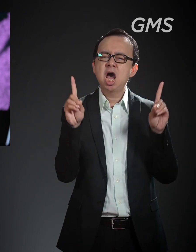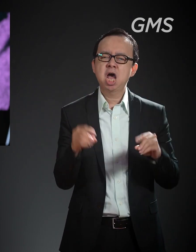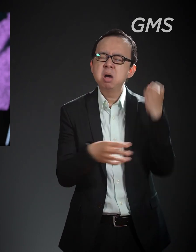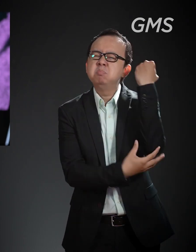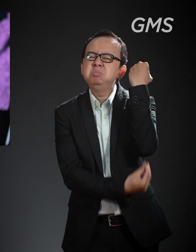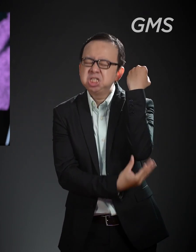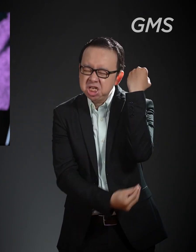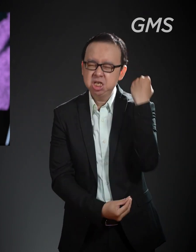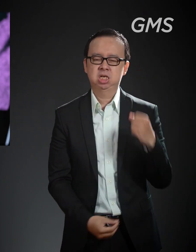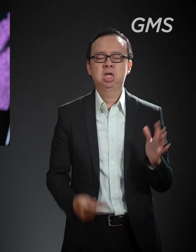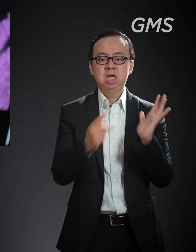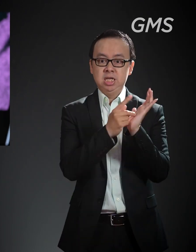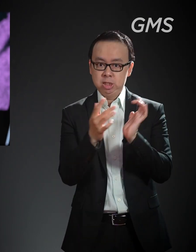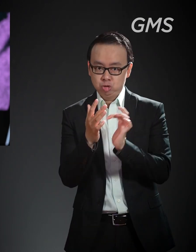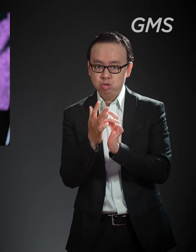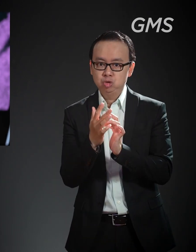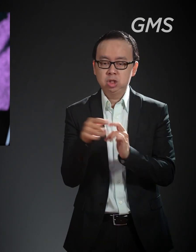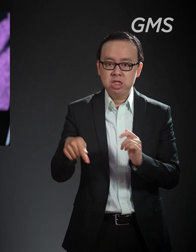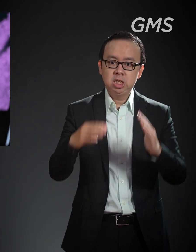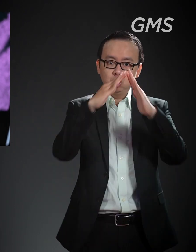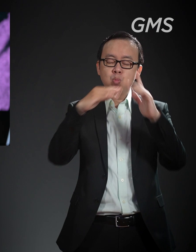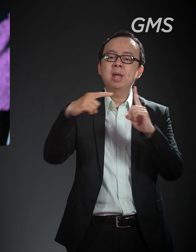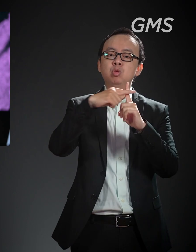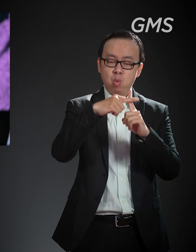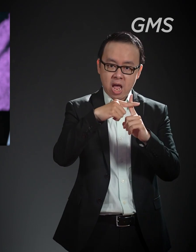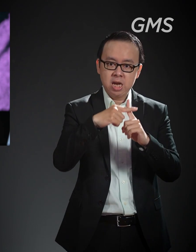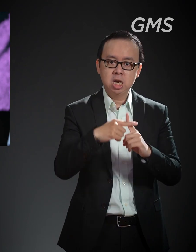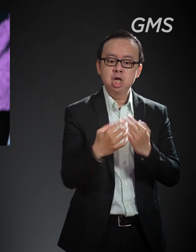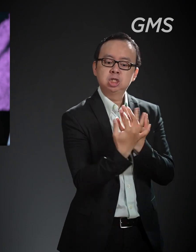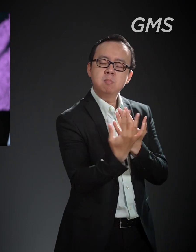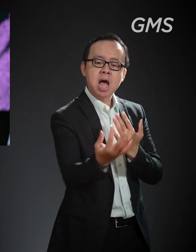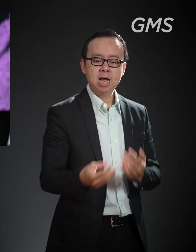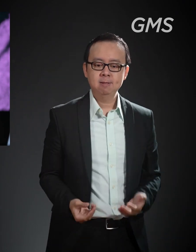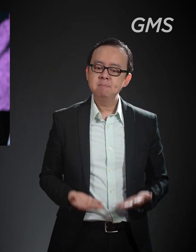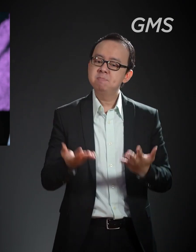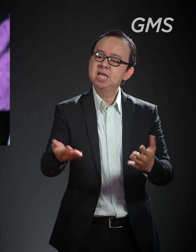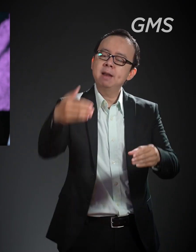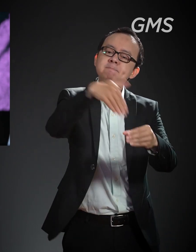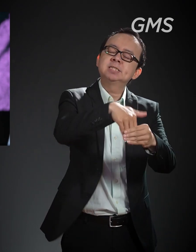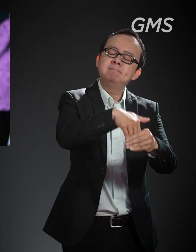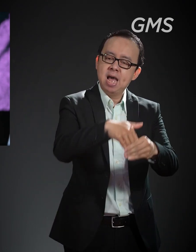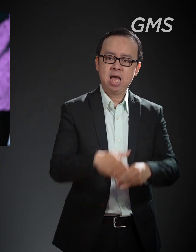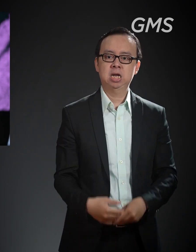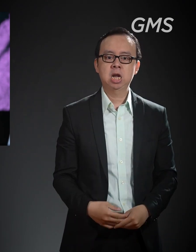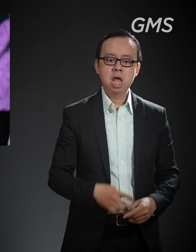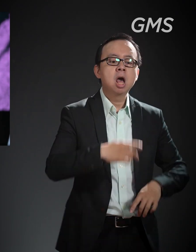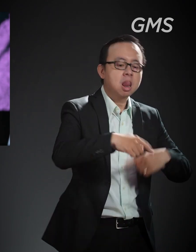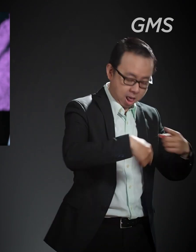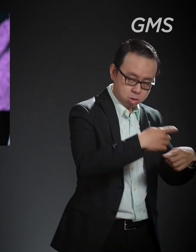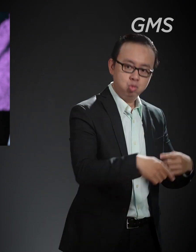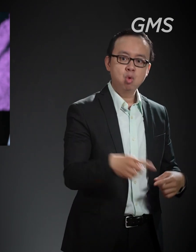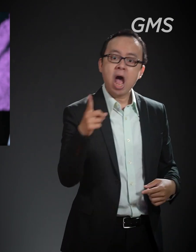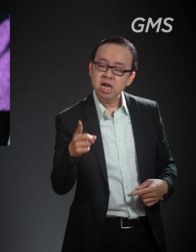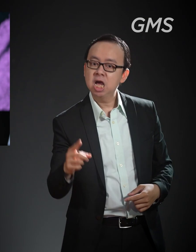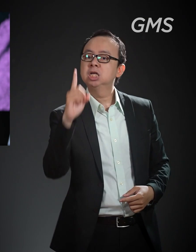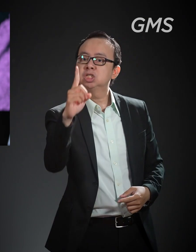di bait suci, lalu orang-orang memberi persembahan. Ada orang-orang kaya yang memberi tapi dari kelimpahannya. Tapi ada